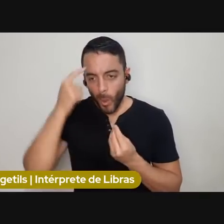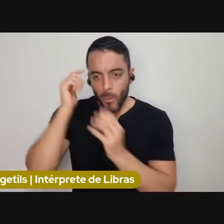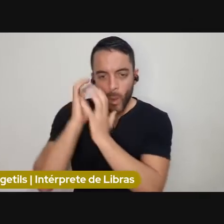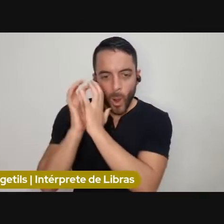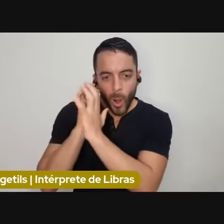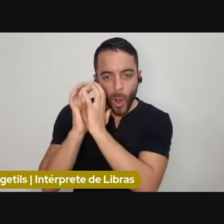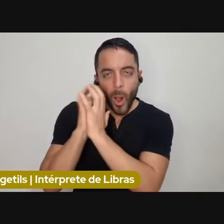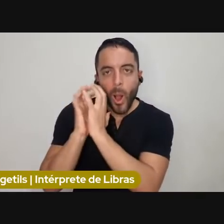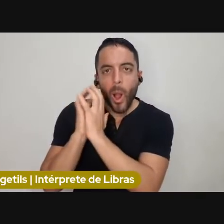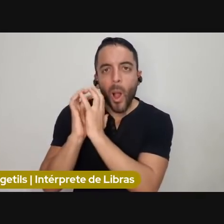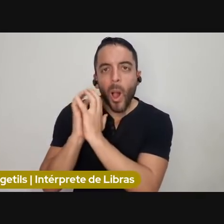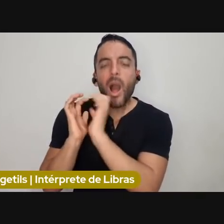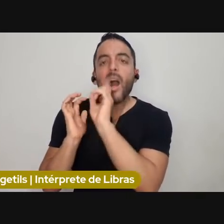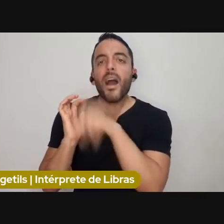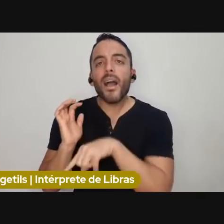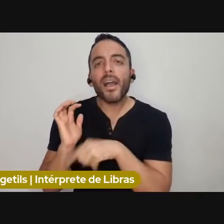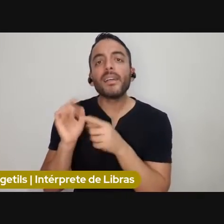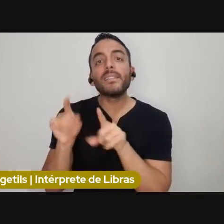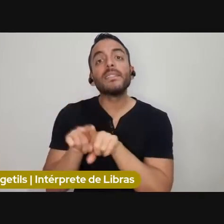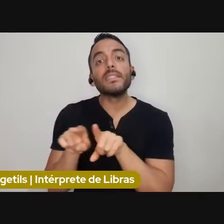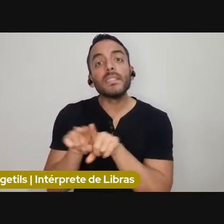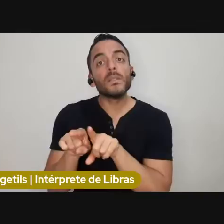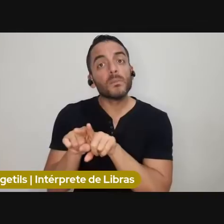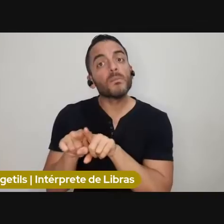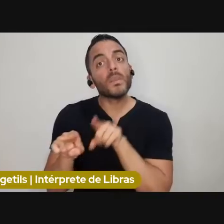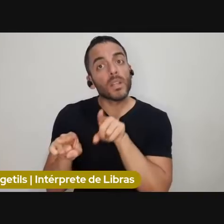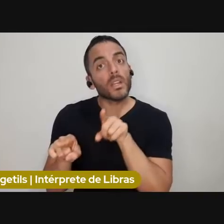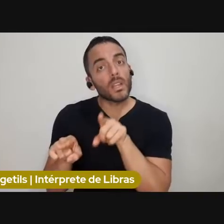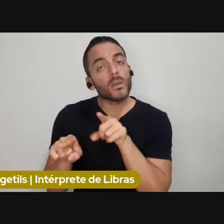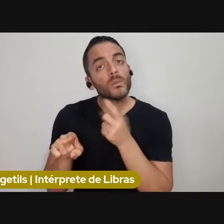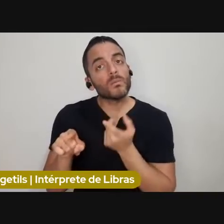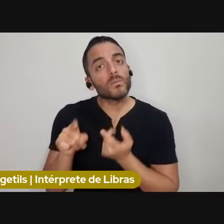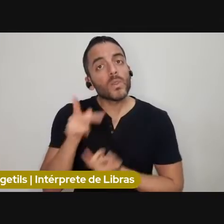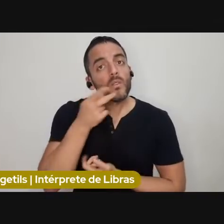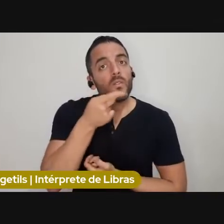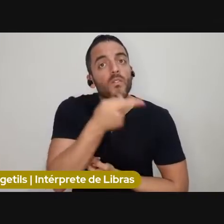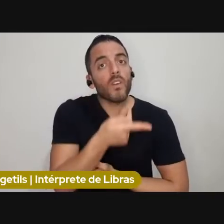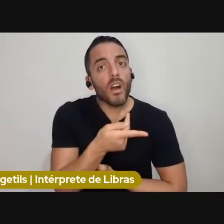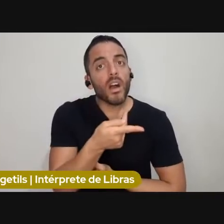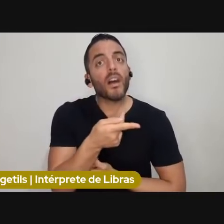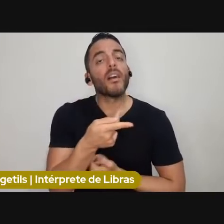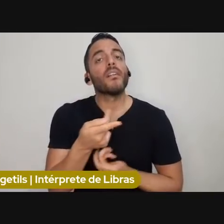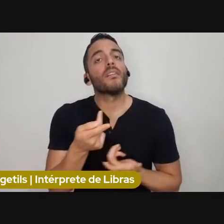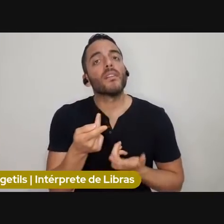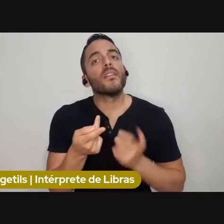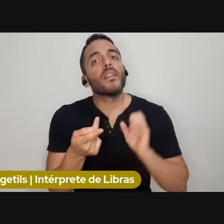no modo de verbalizar, enfim, a minha